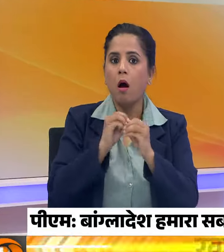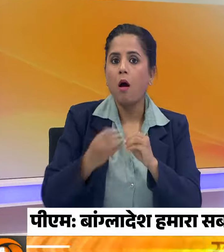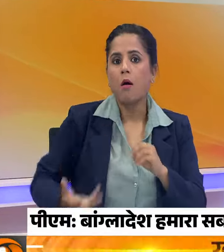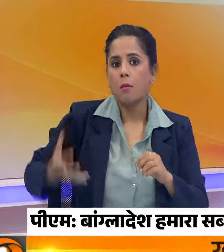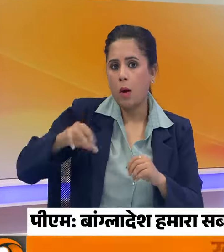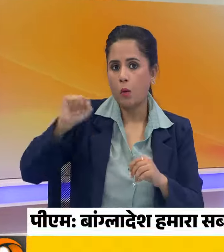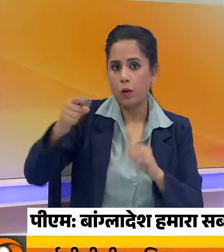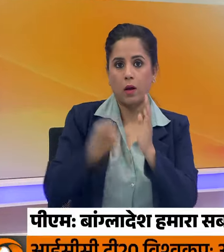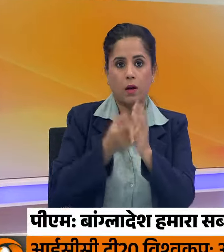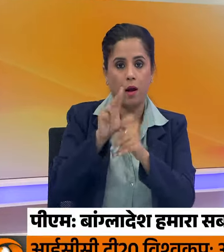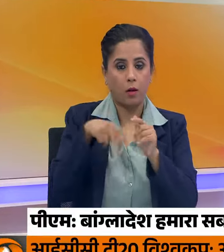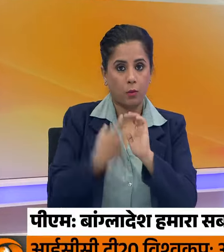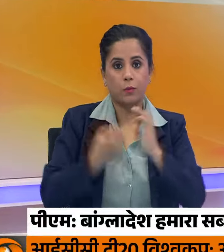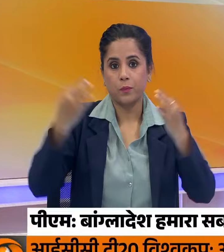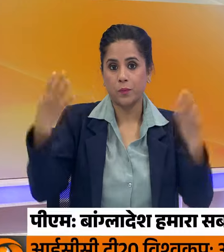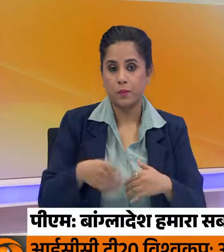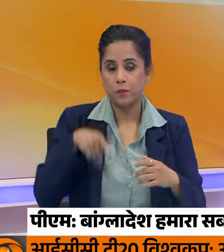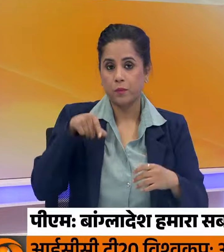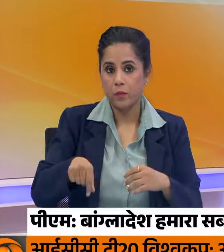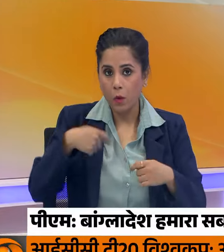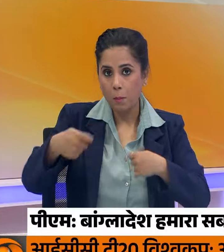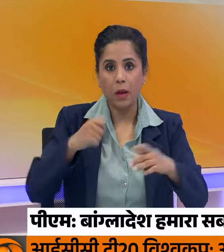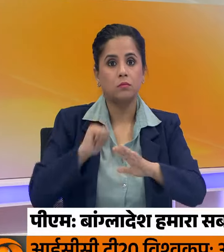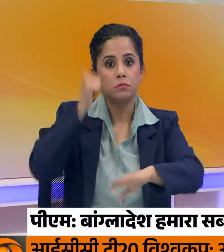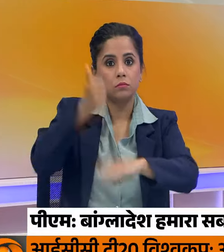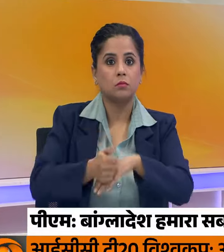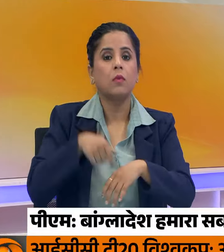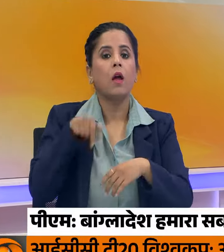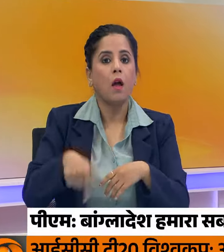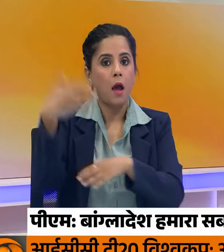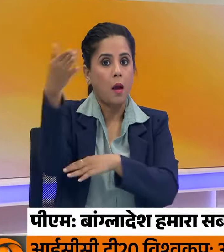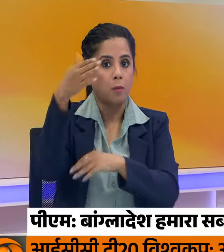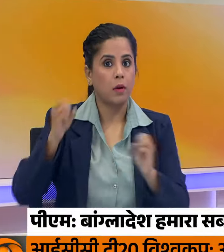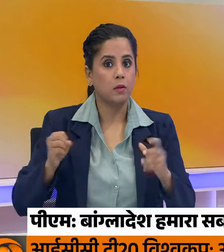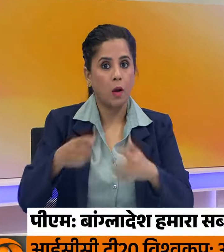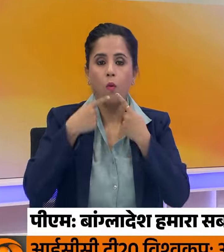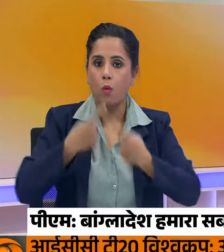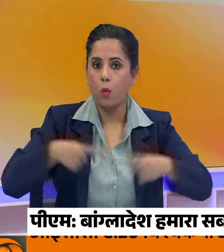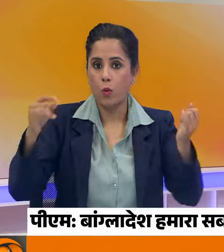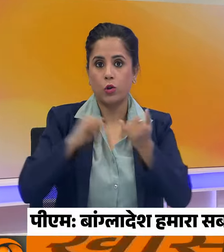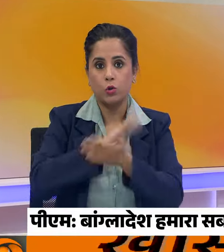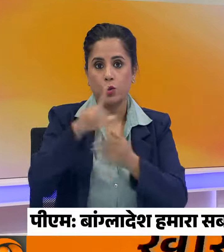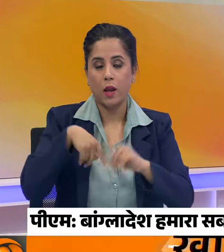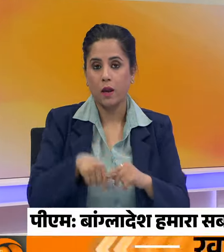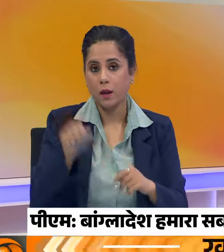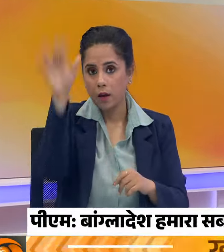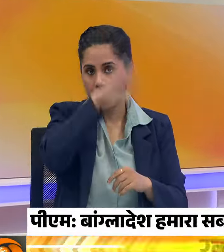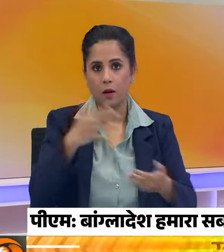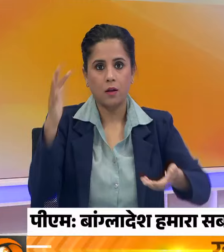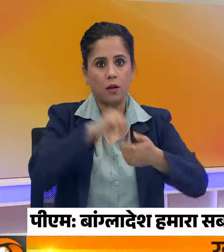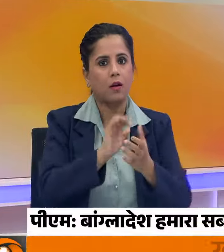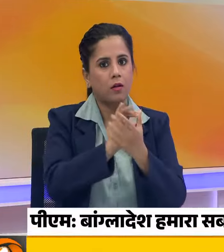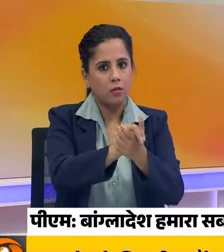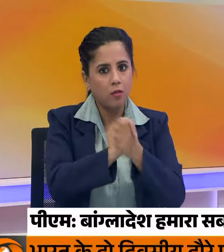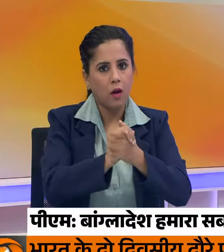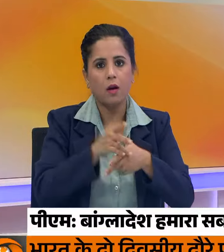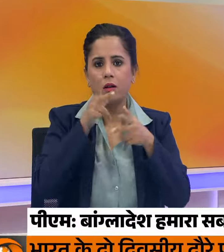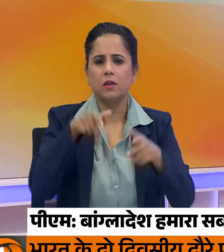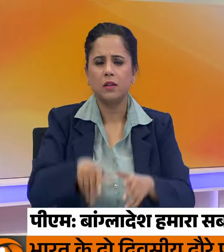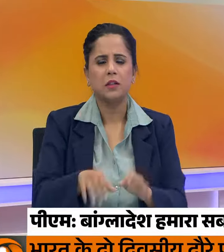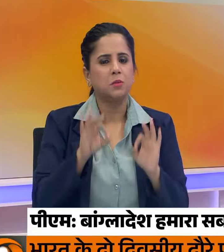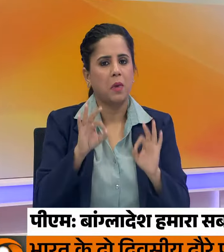रंगपुर में नया वाणिज्य दूतावास खोलने की घोषणा शेख हसीना ने भारत के साथ मित्रता को बताया